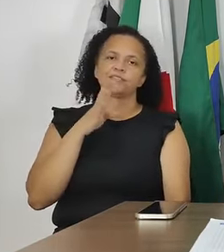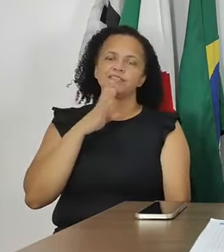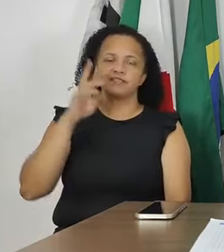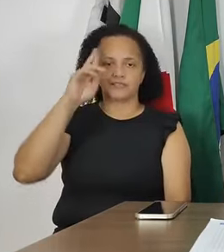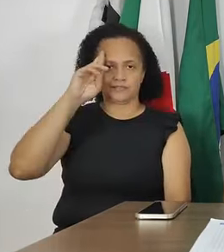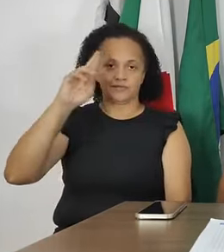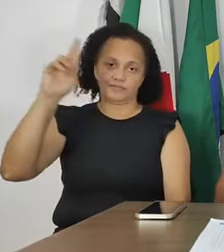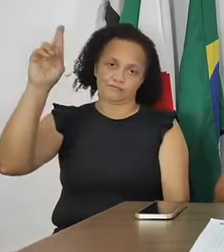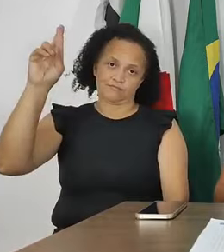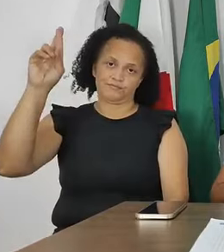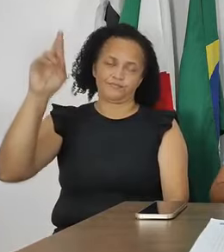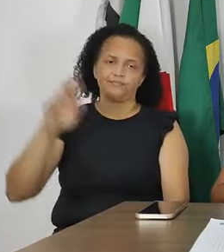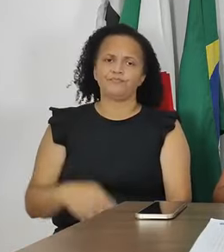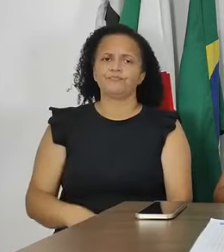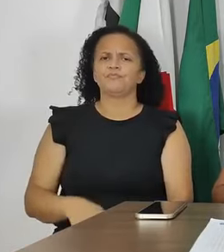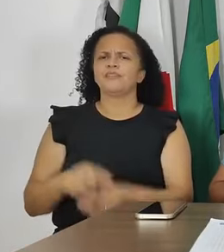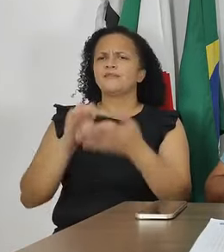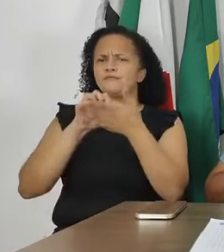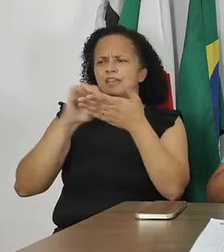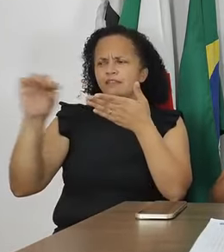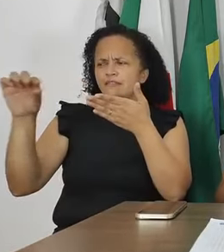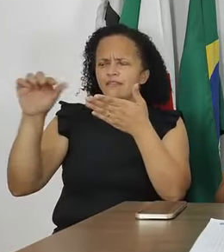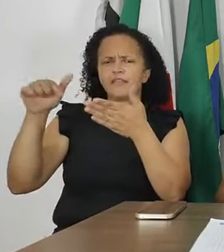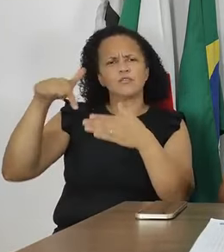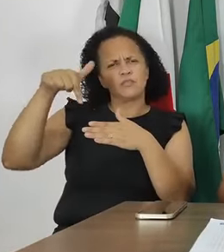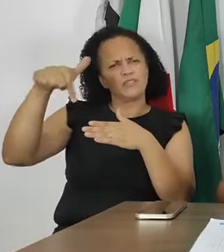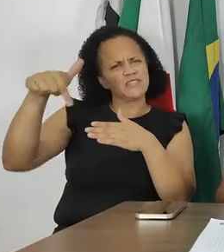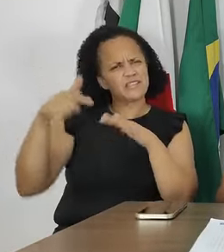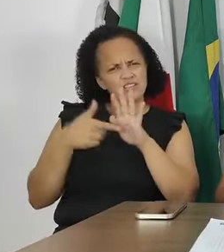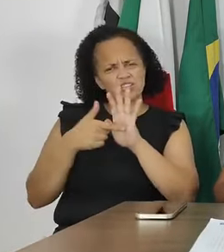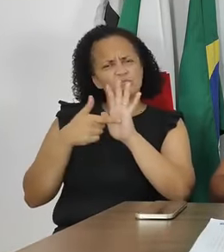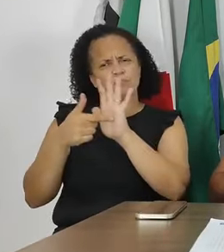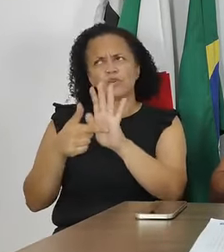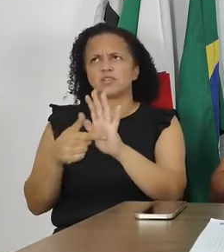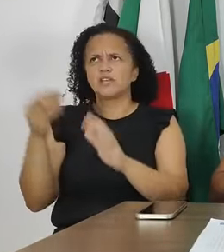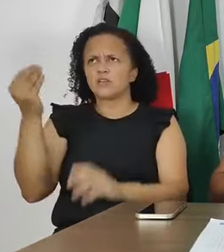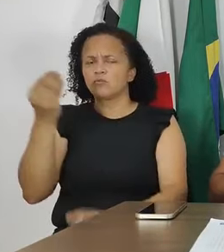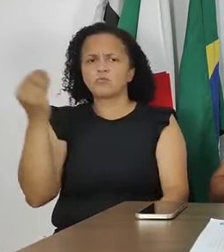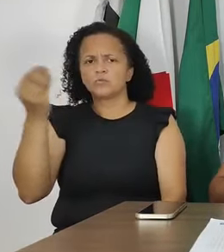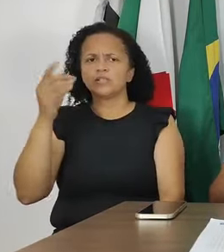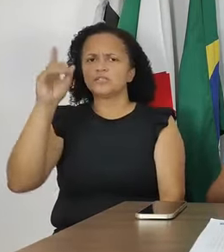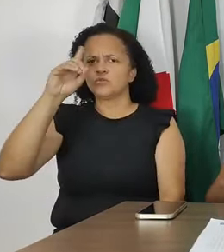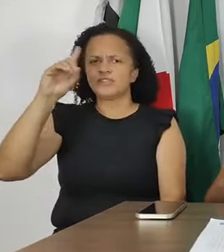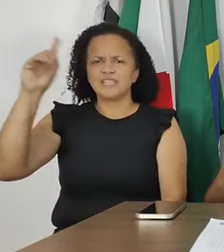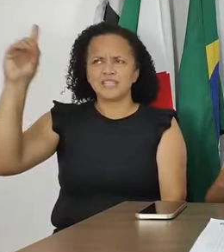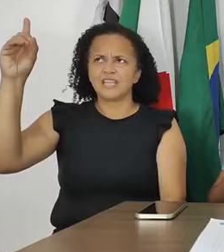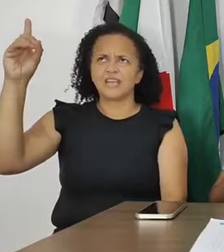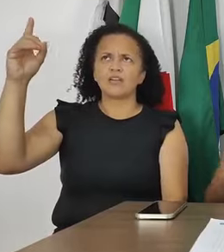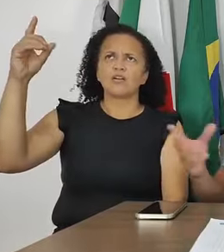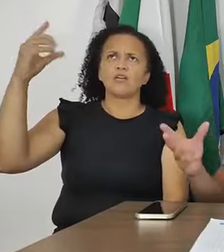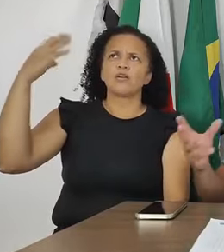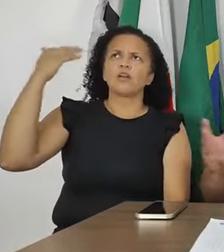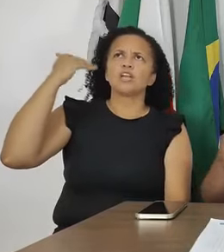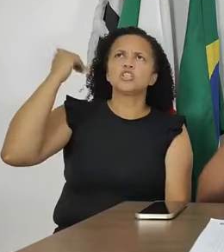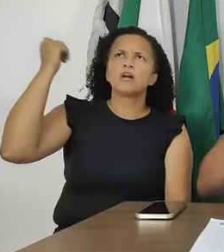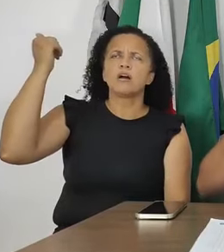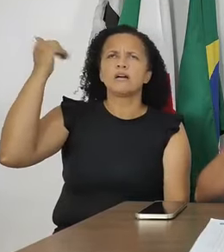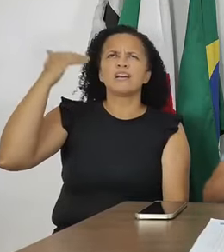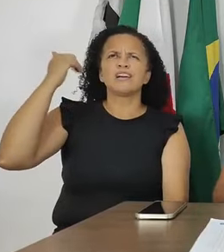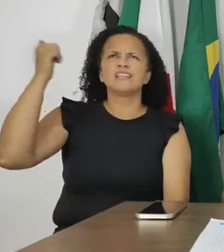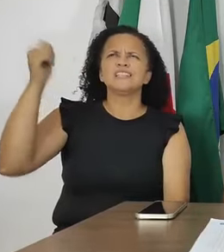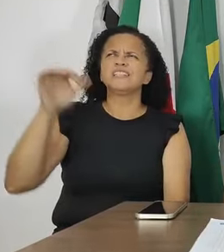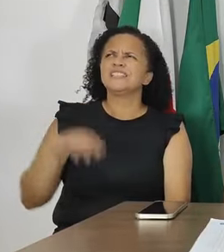versículo 7, ele está falando quando Deus estava chamando Samuel durante a noite, e Samuel ia lá